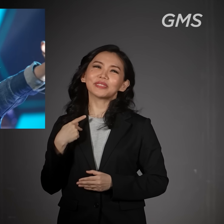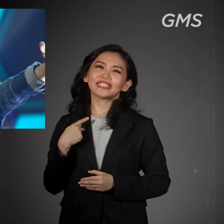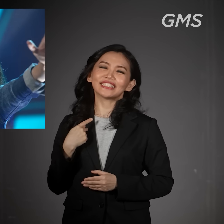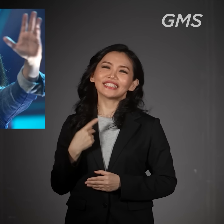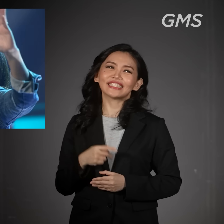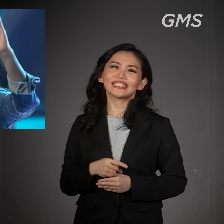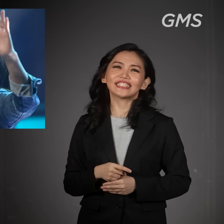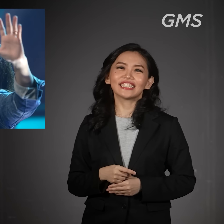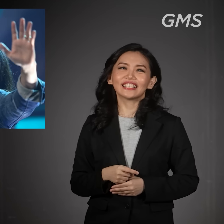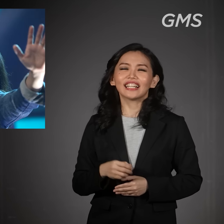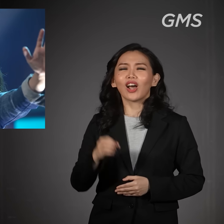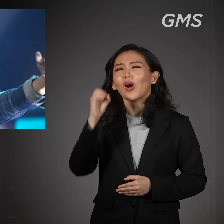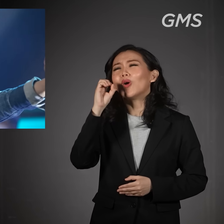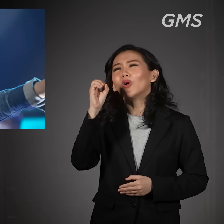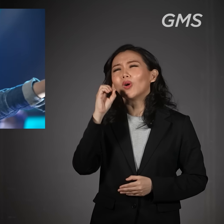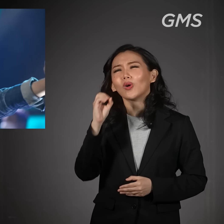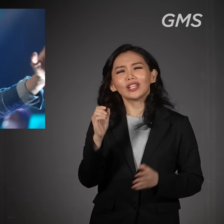Amin.